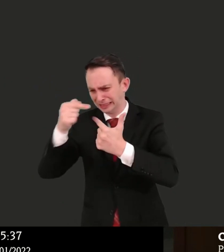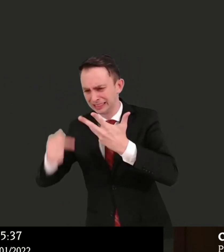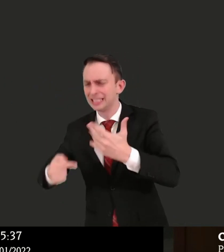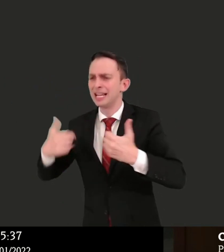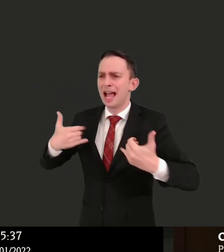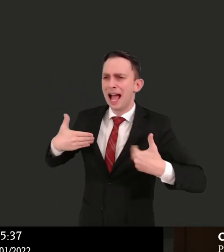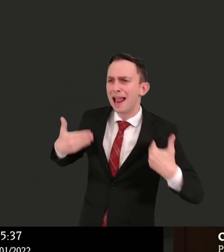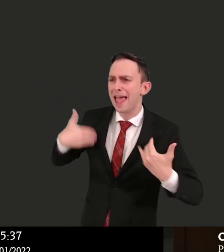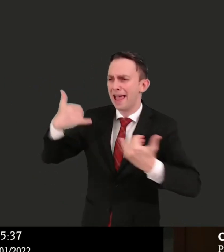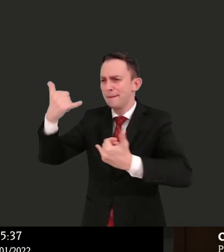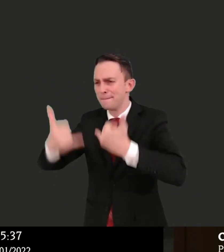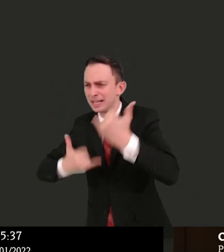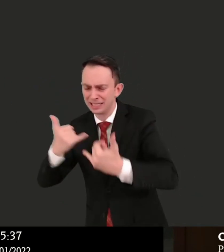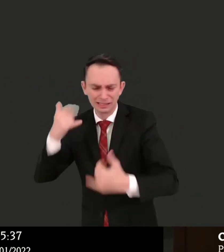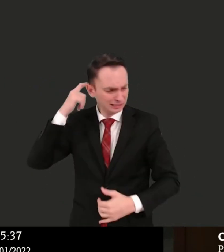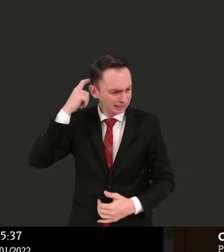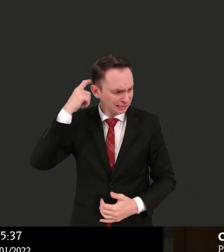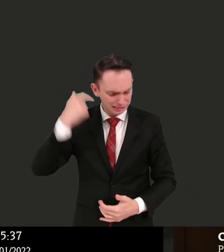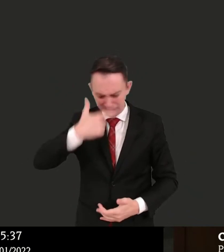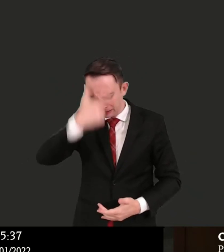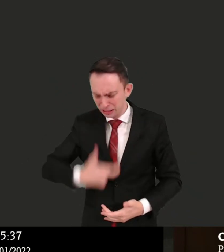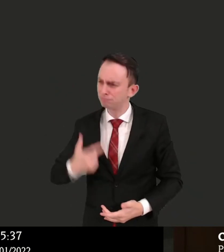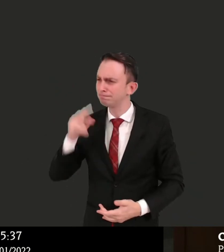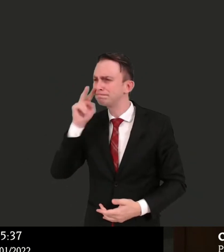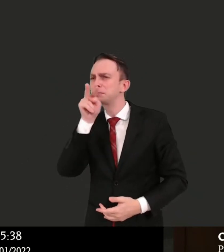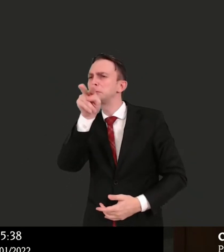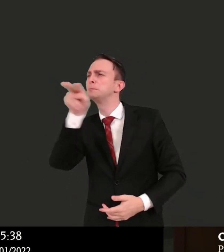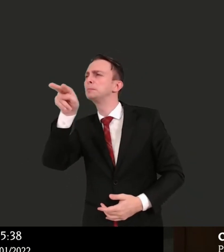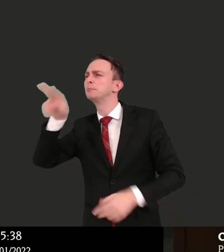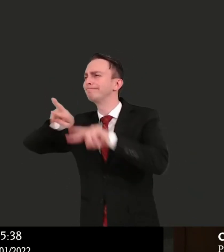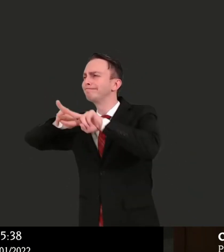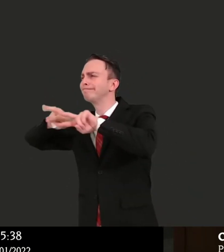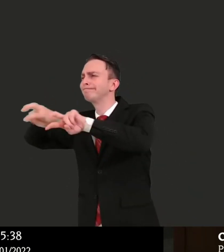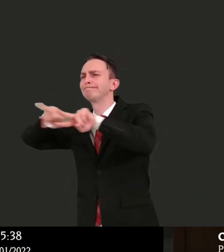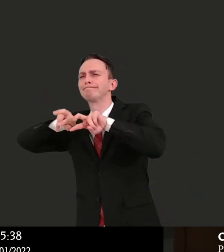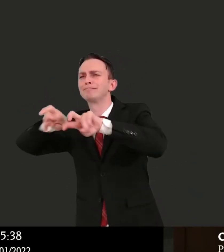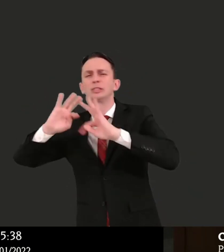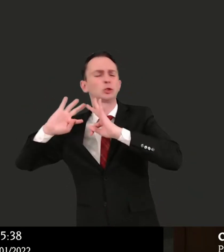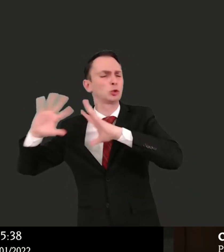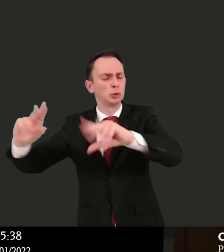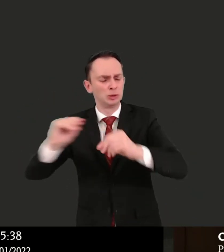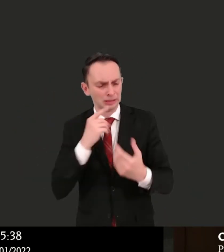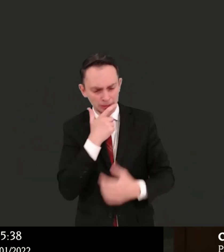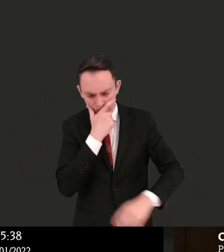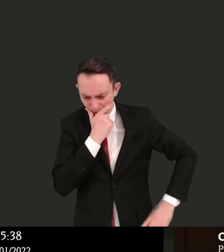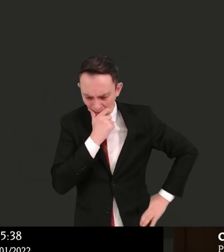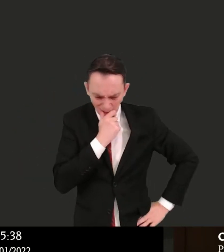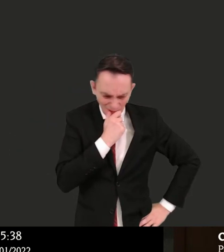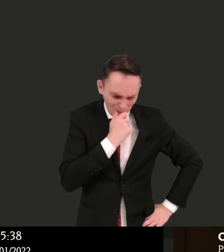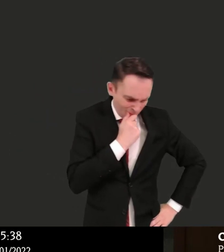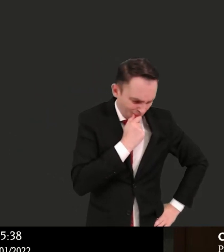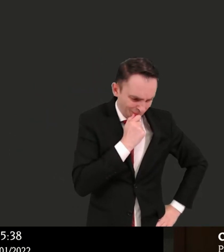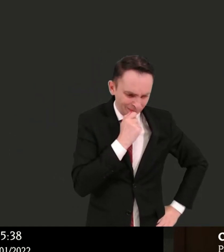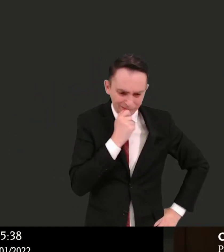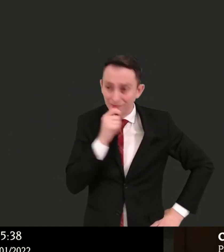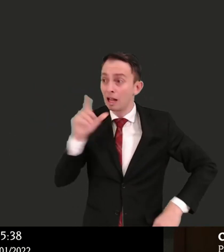alegrias, diversões, todos os prazeres, todo o conhecimento, eu olhei tudo, e eu concluí uma coisa: